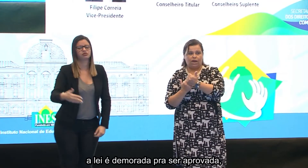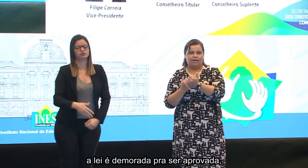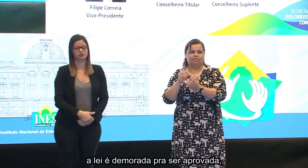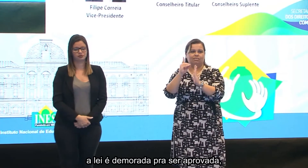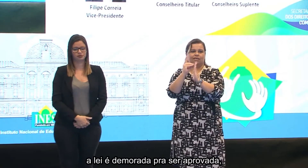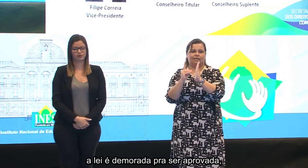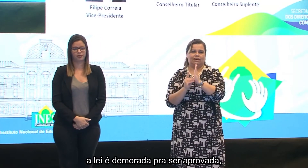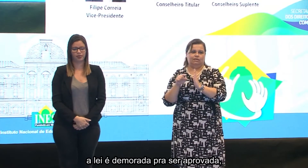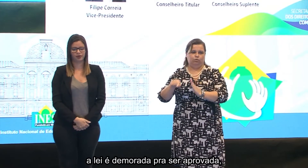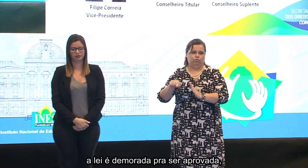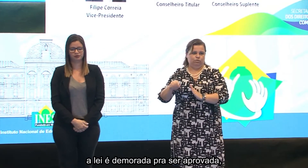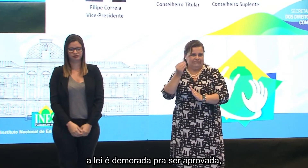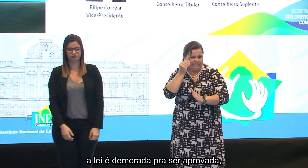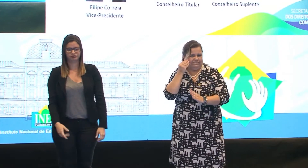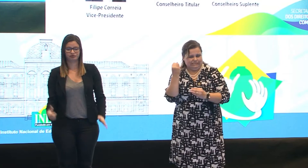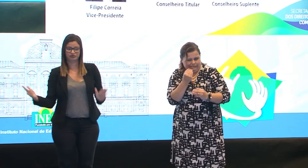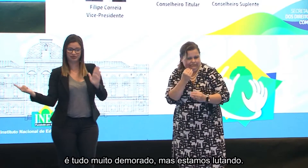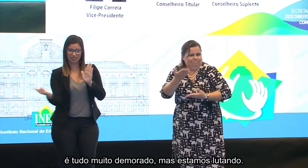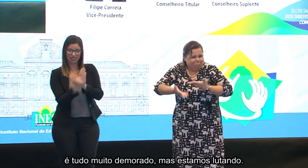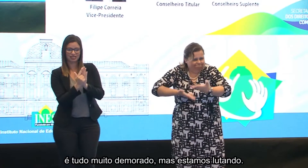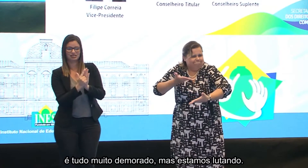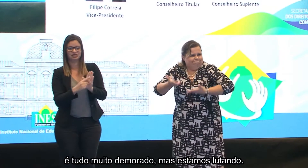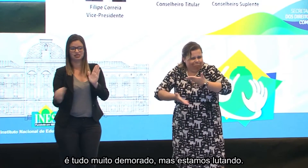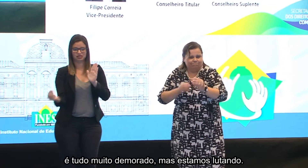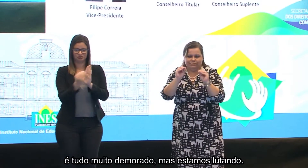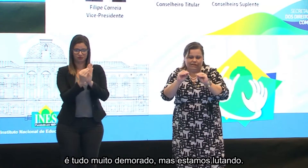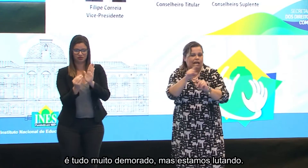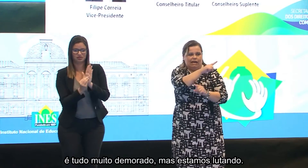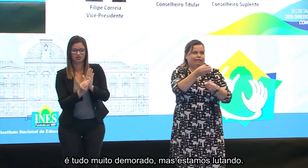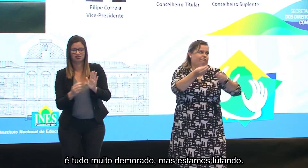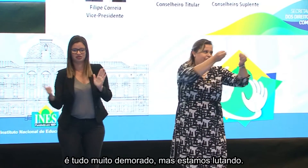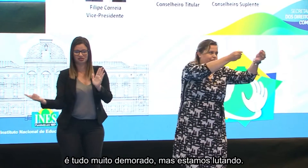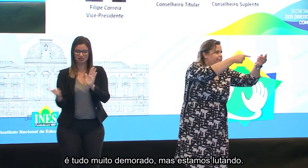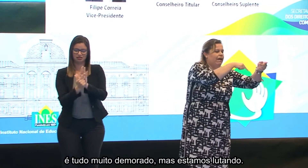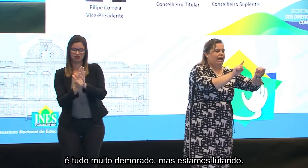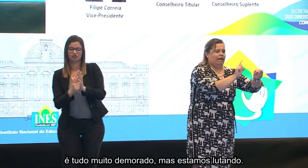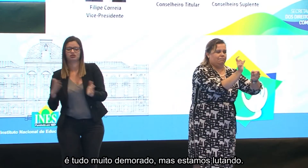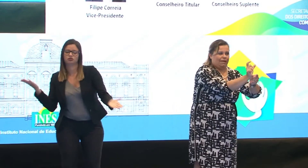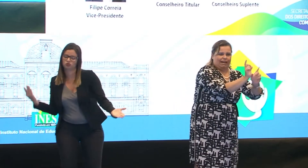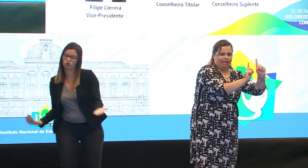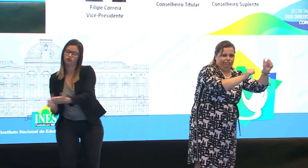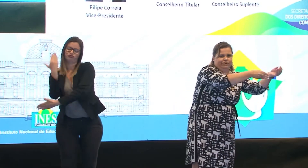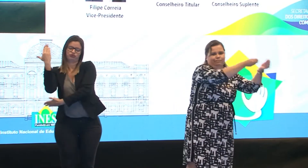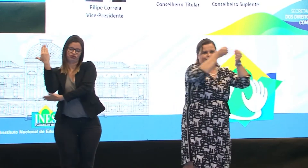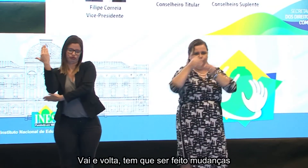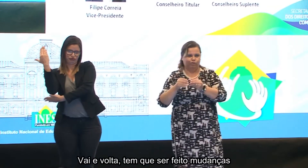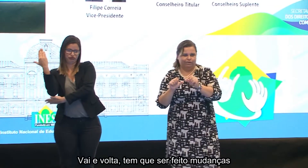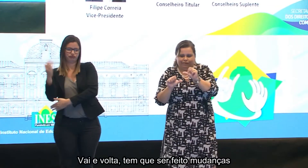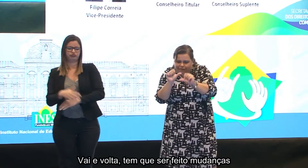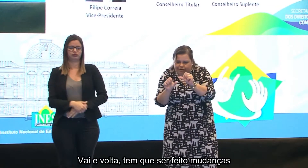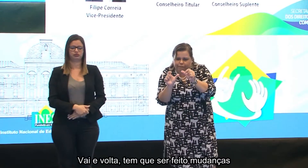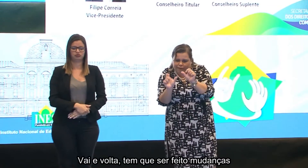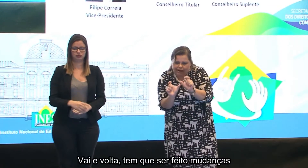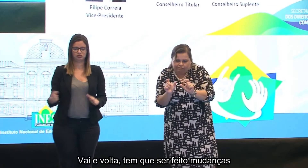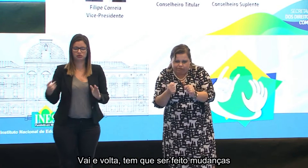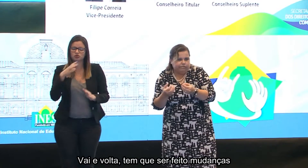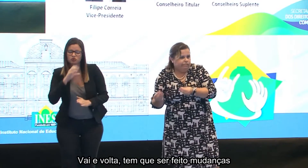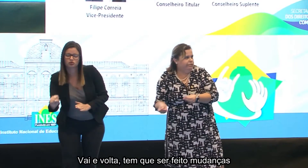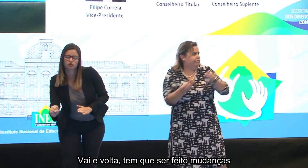aprovada, então é tudo muito demorado, mas estamos lutando, porque vai e volta, tem que